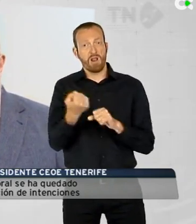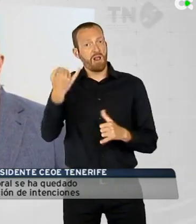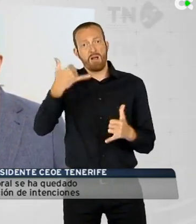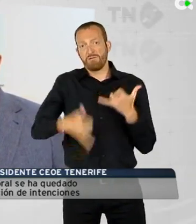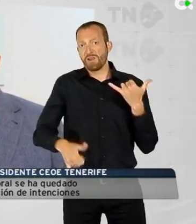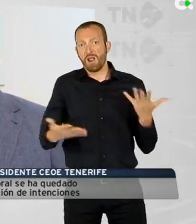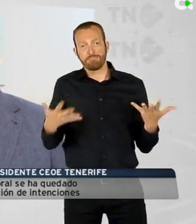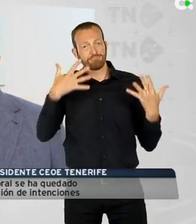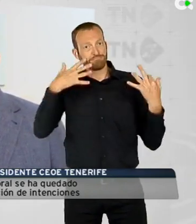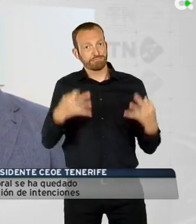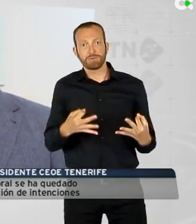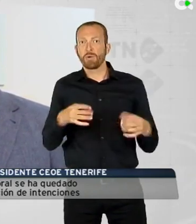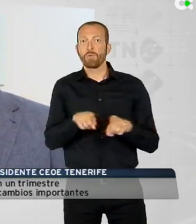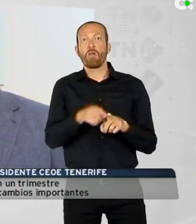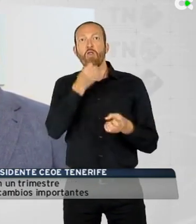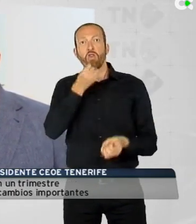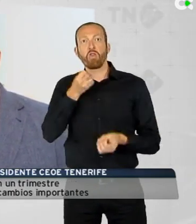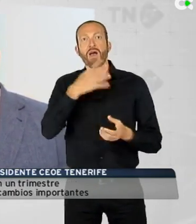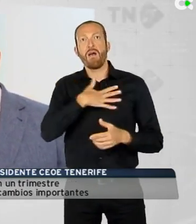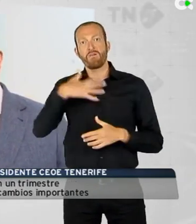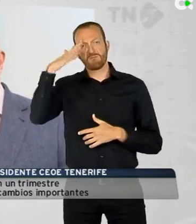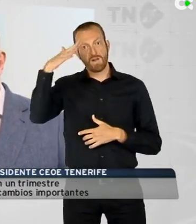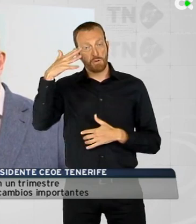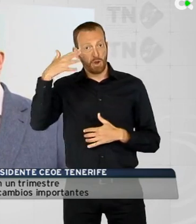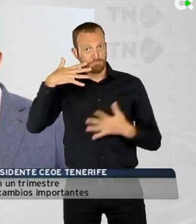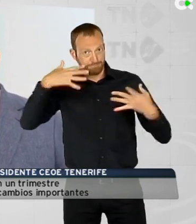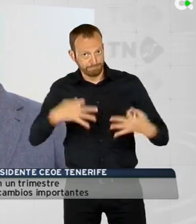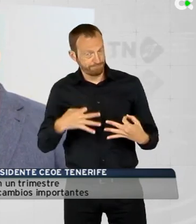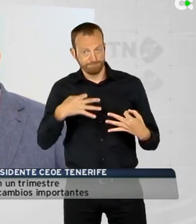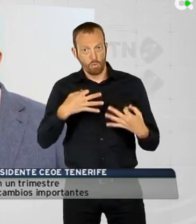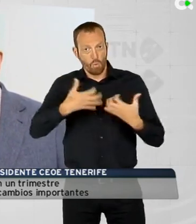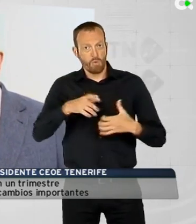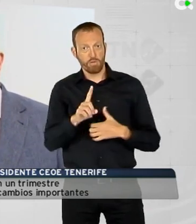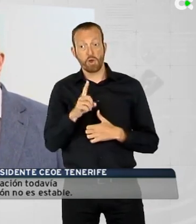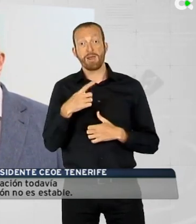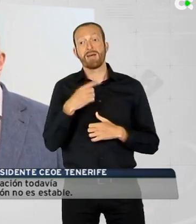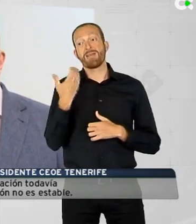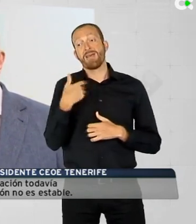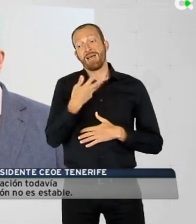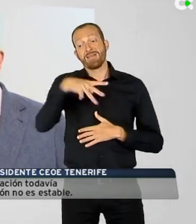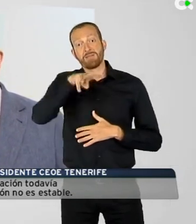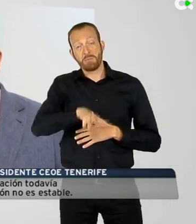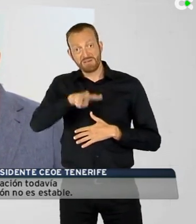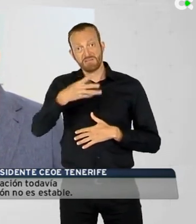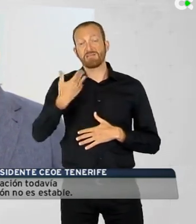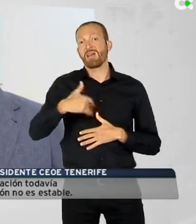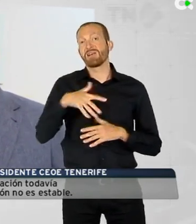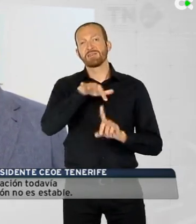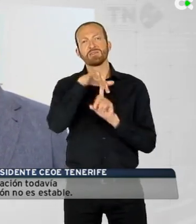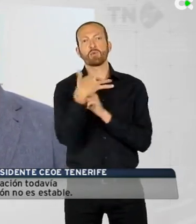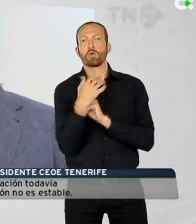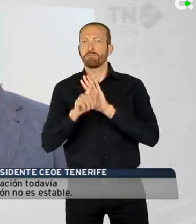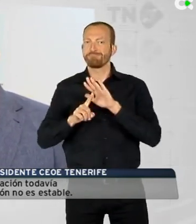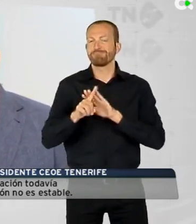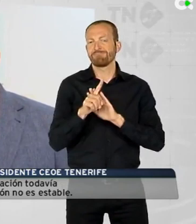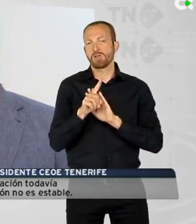prácticamente una declaración de intenciones y que ya en un trimestre donde han habido cambios importantes se ve que la situación todavía de recuperación